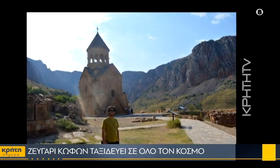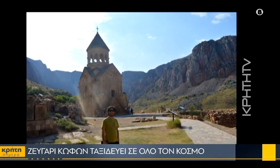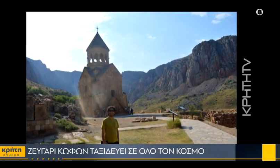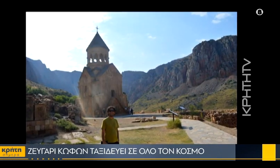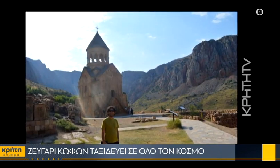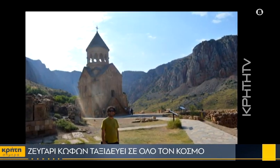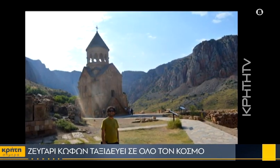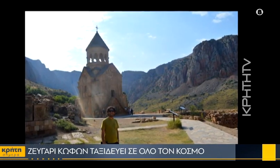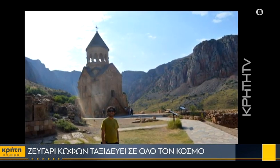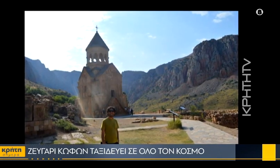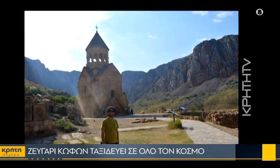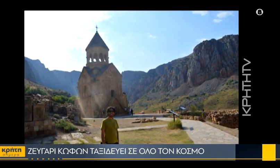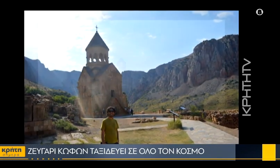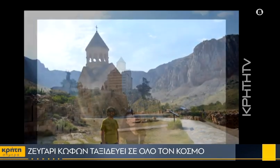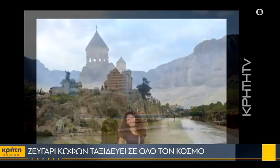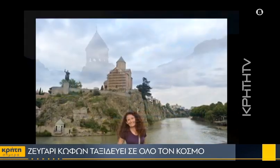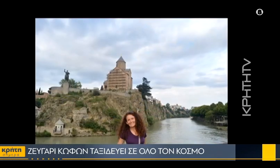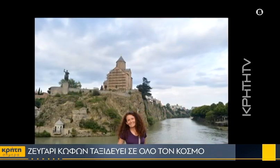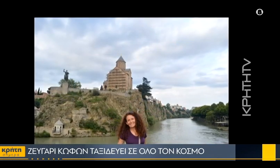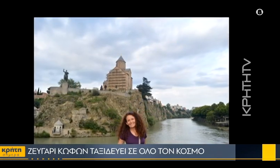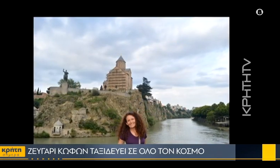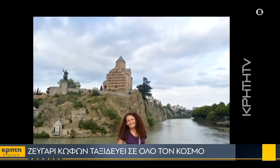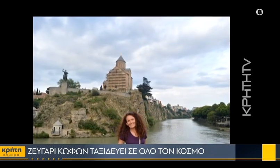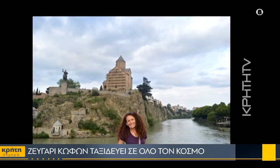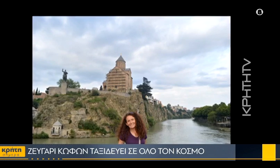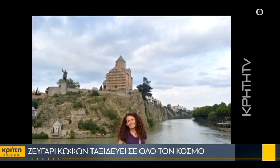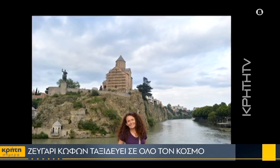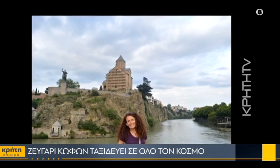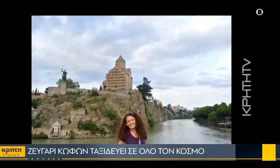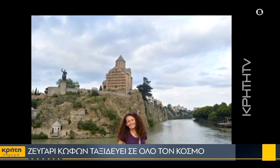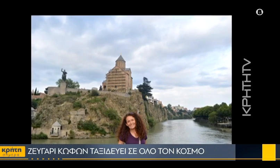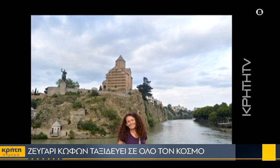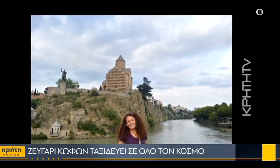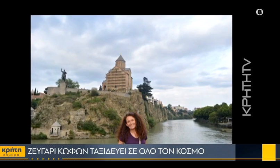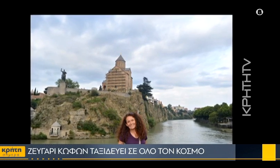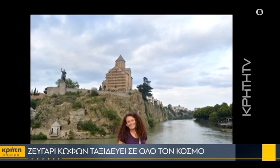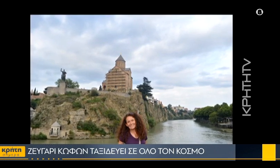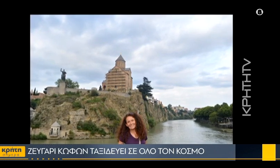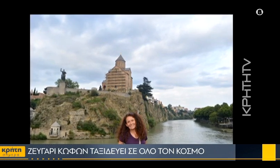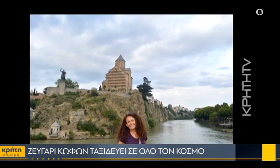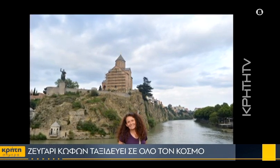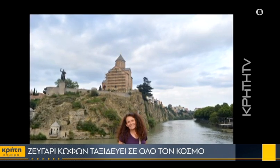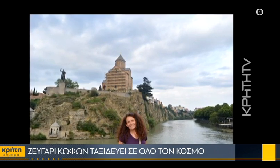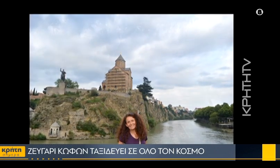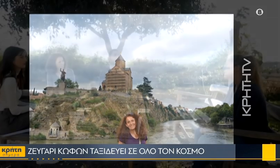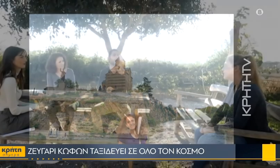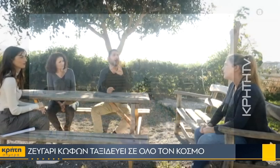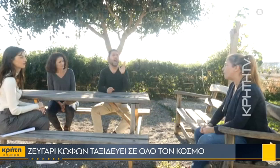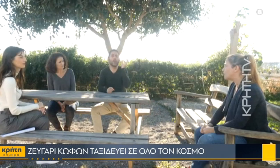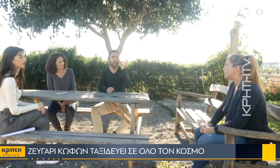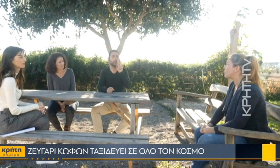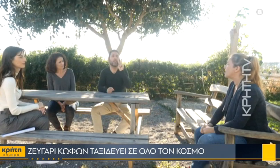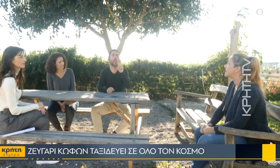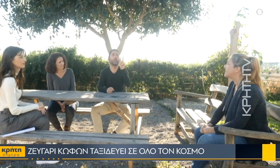τους η Κυριακή Σωμαράκη και ο Ευθύμης Μπαρμπάτσης, ένα ζευγάρι κοφών που γυρίζει στην κυριολεξία τον κόσμο. Τους γνωρίσαμε